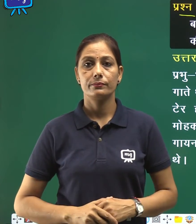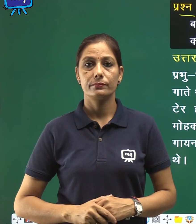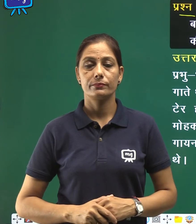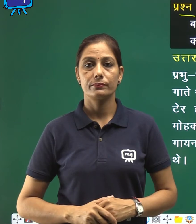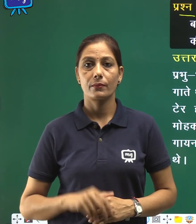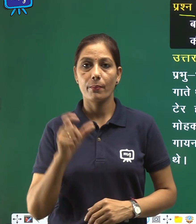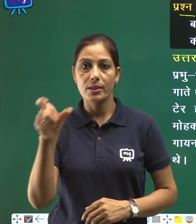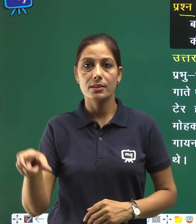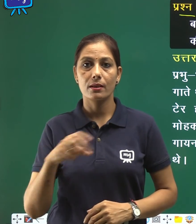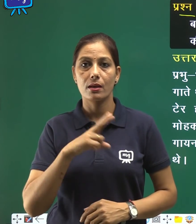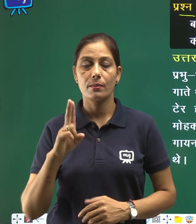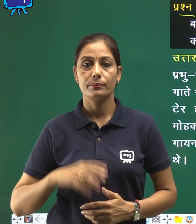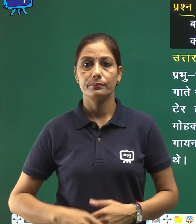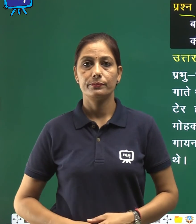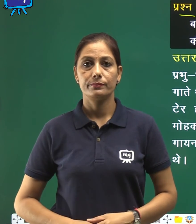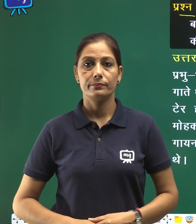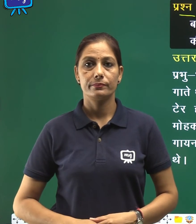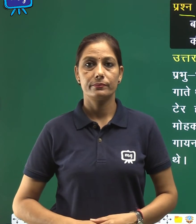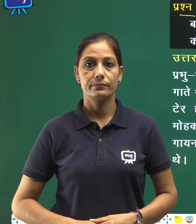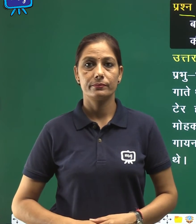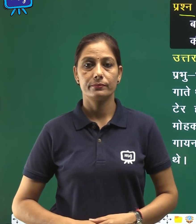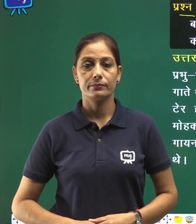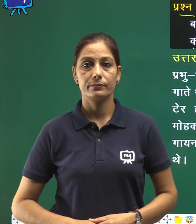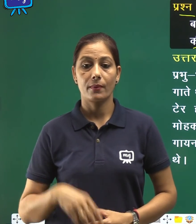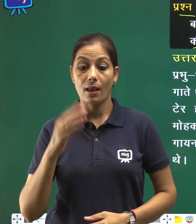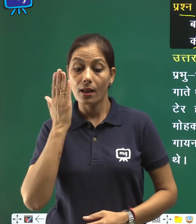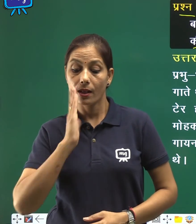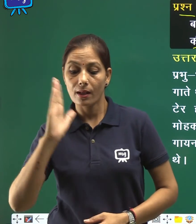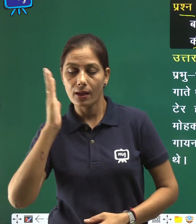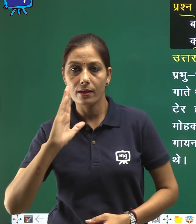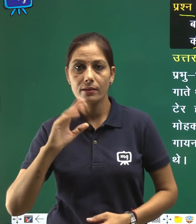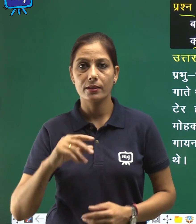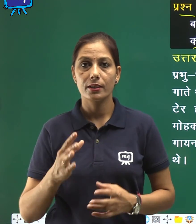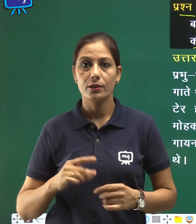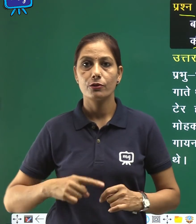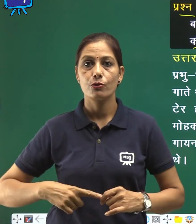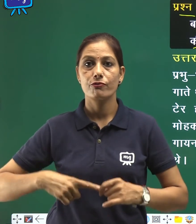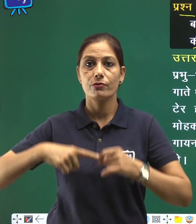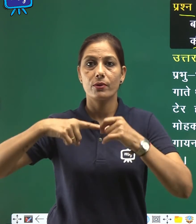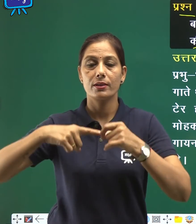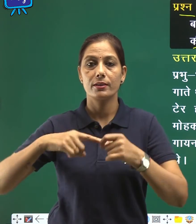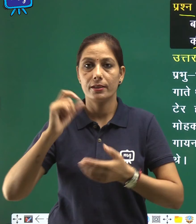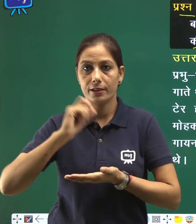बाल गोविंद भगत के गायन की विशेषताएं लिखिए।